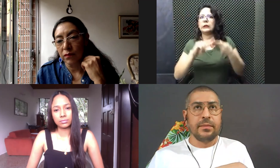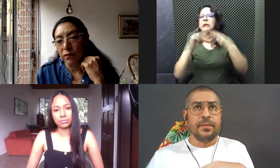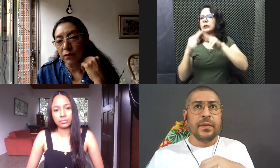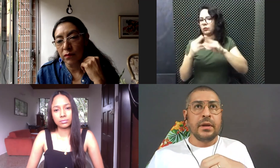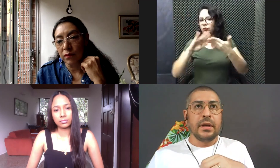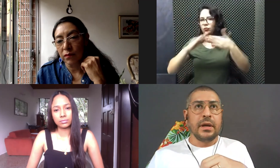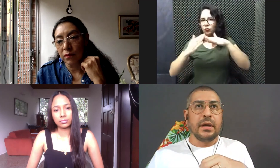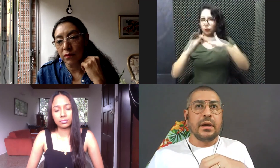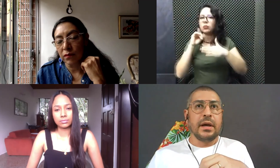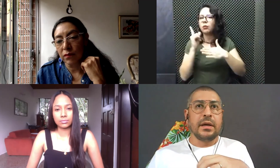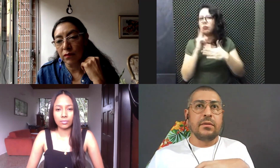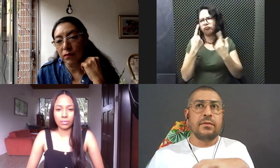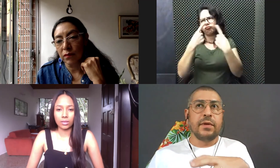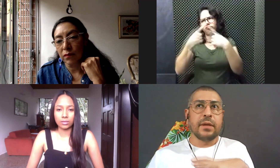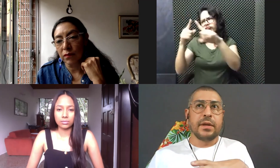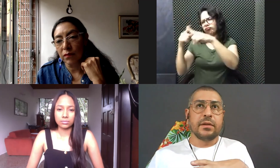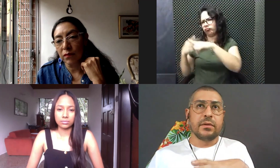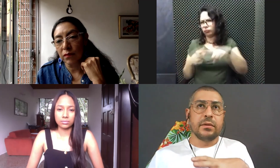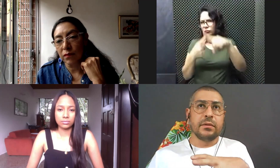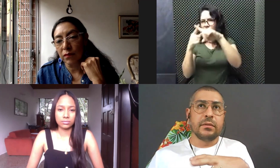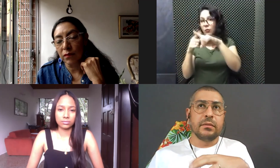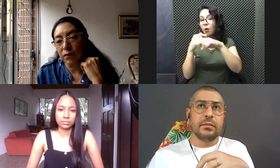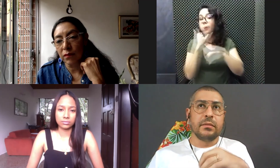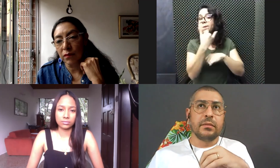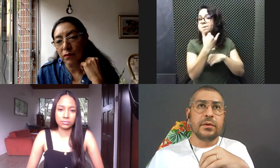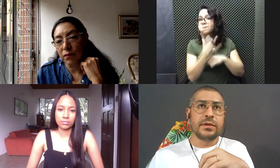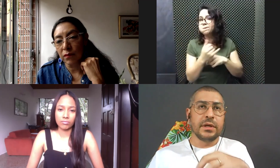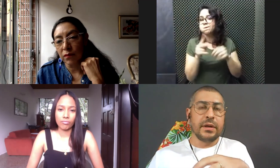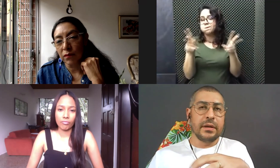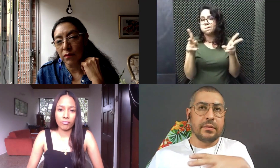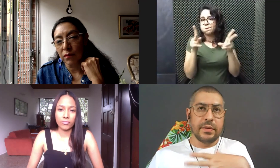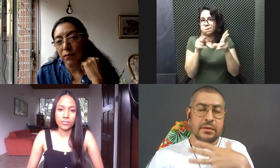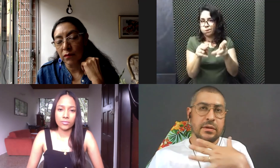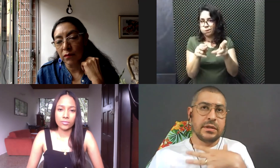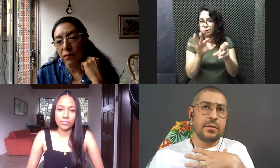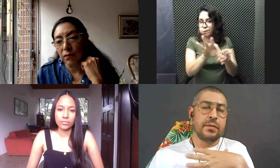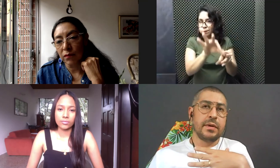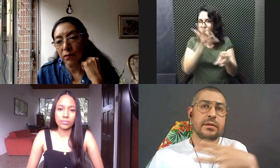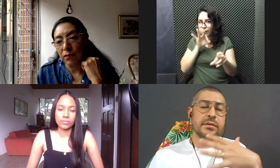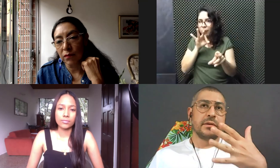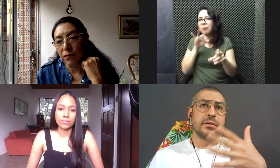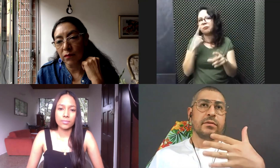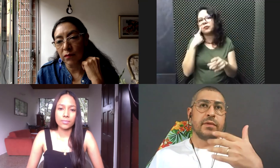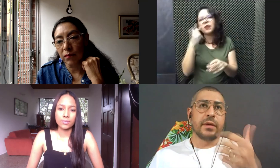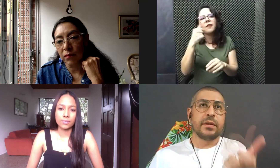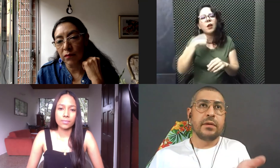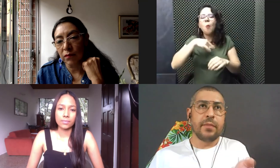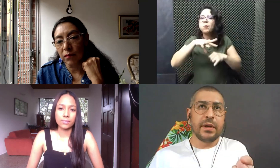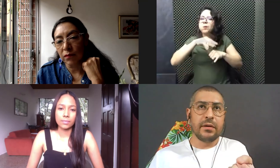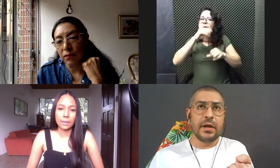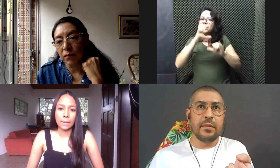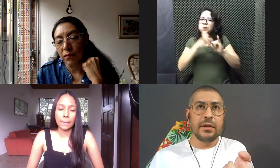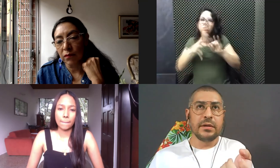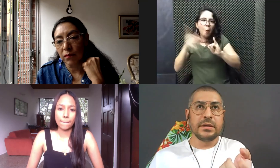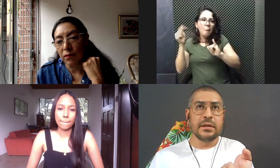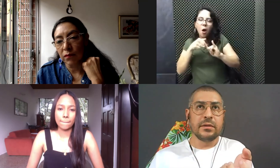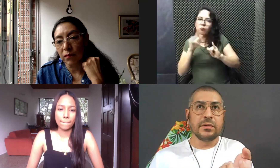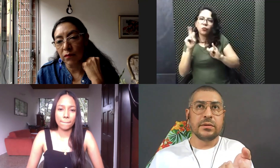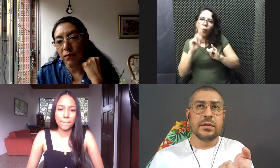sorda. Hay un fragmento muy chévere, pues no es del movimiento, sino un fragmento de una película